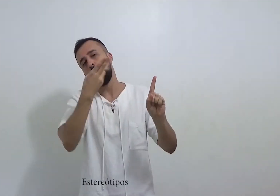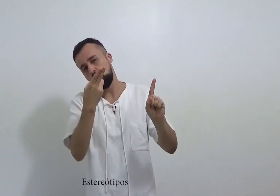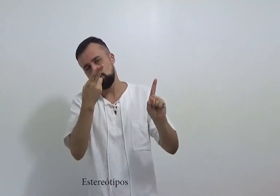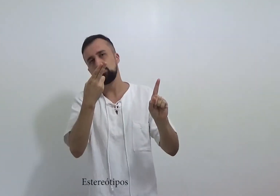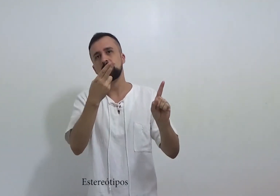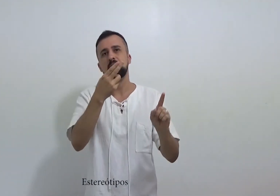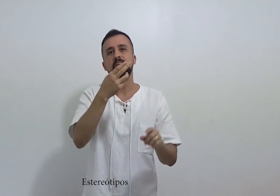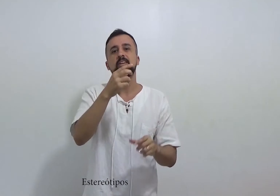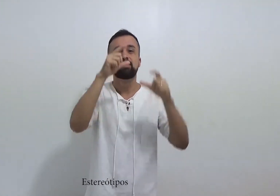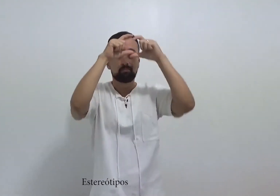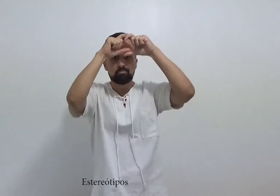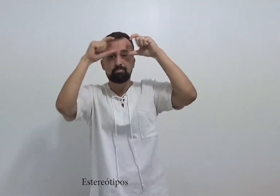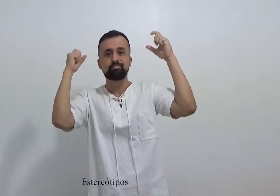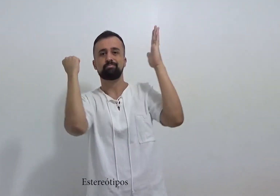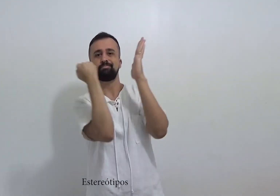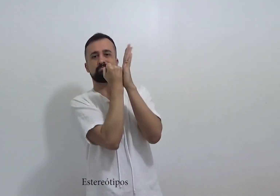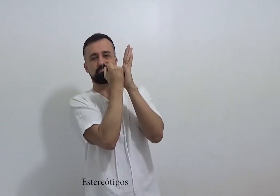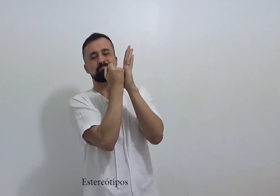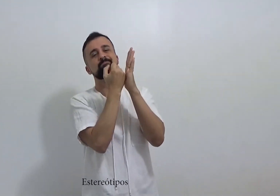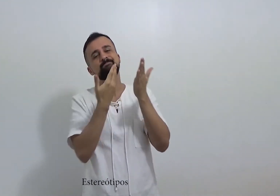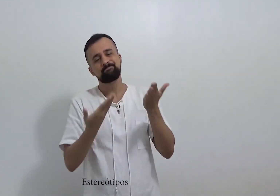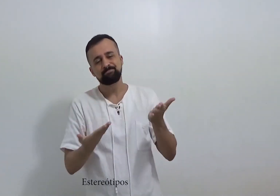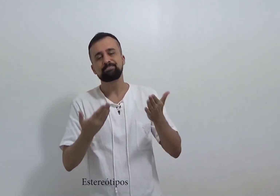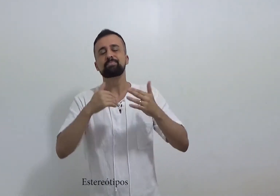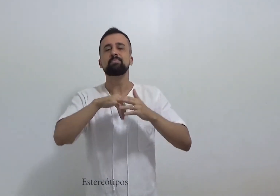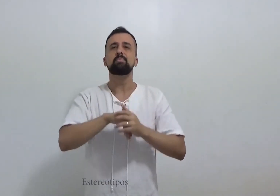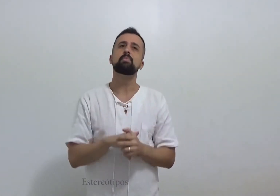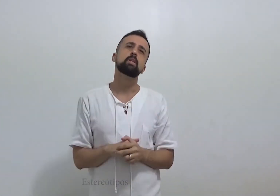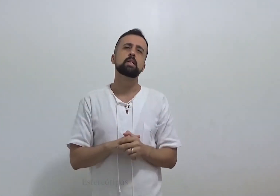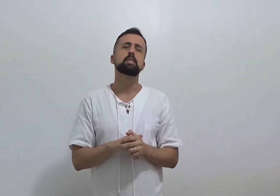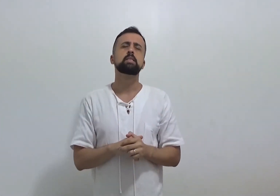Ele também fala sobre estereótipos.